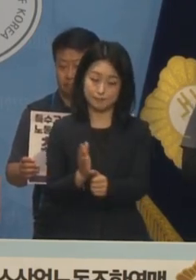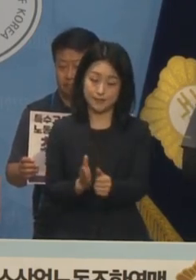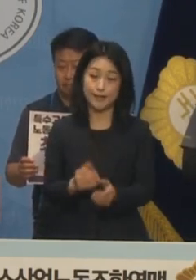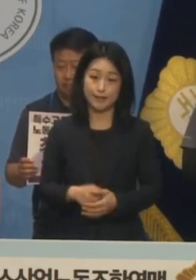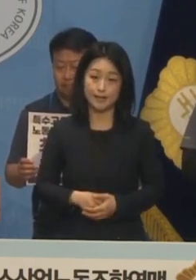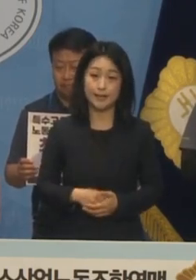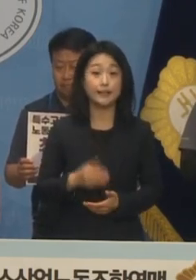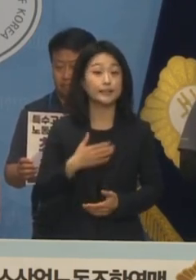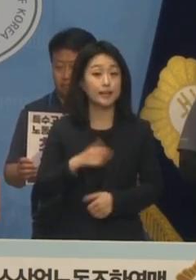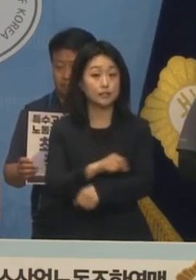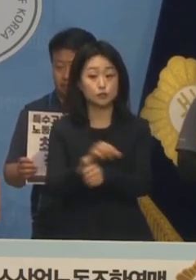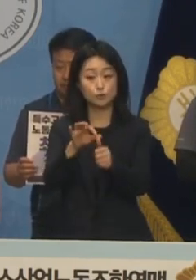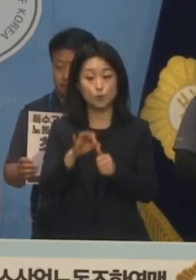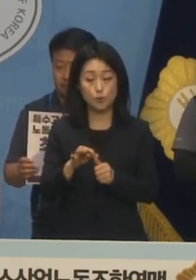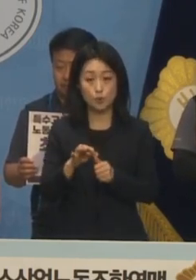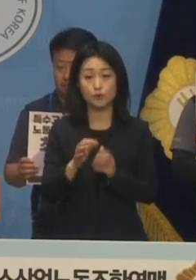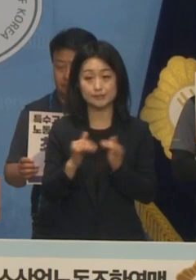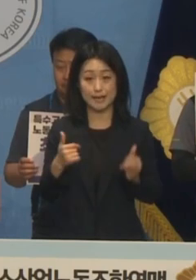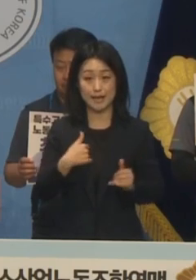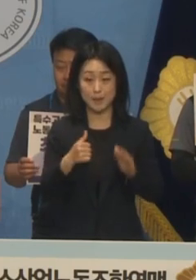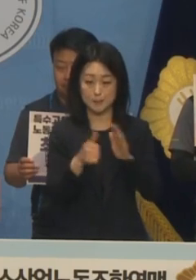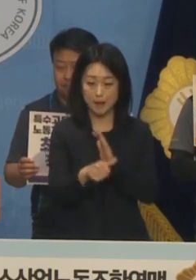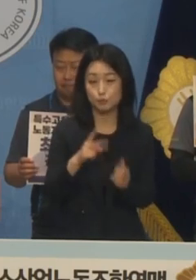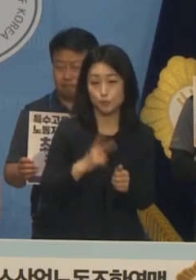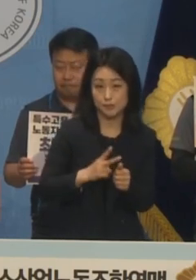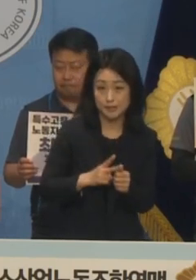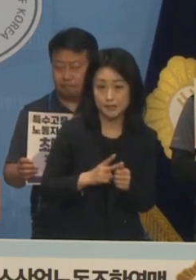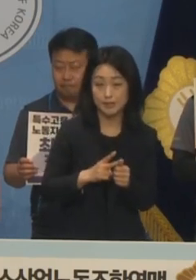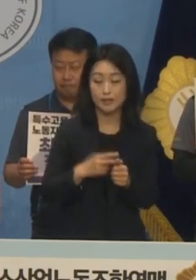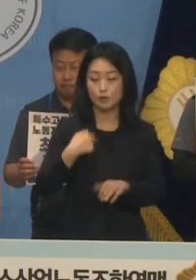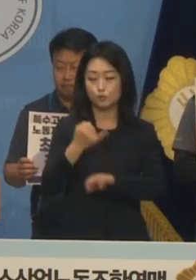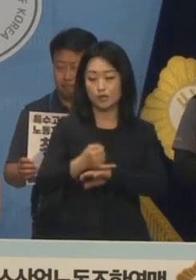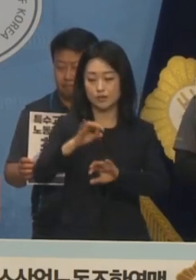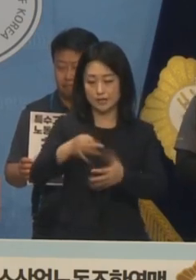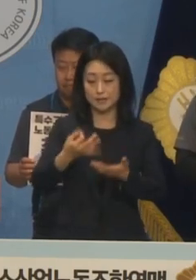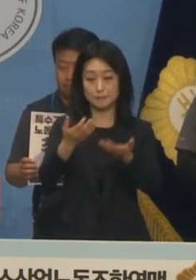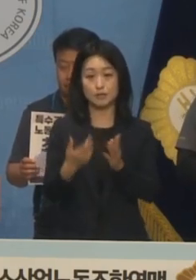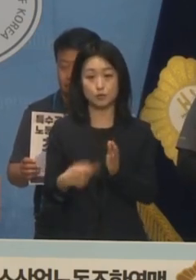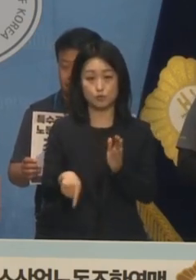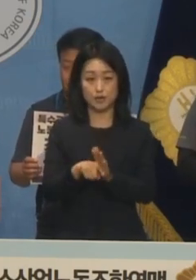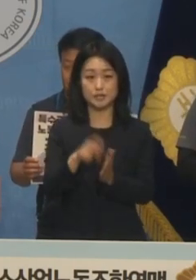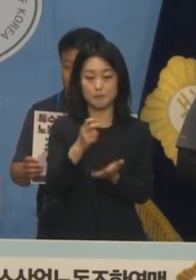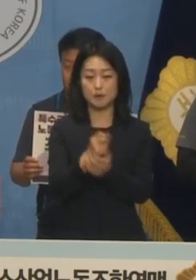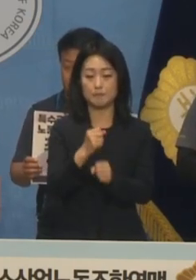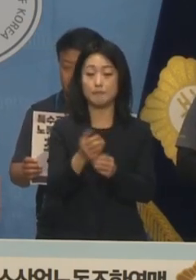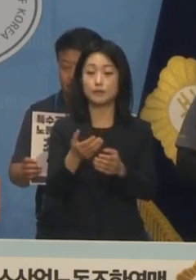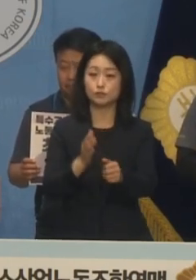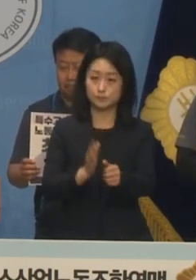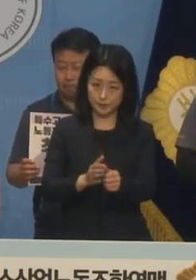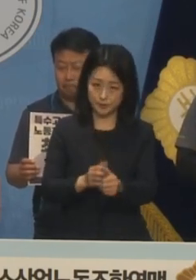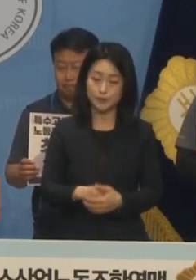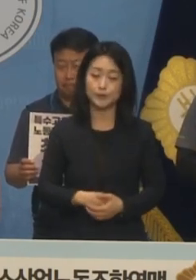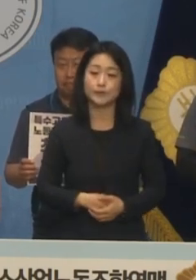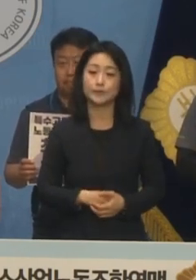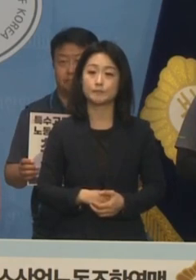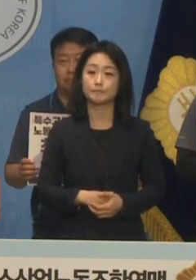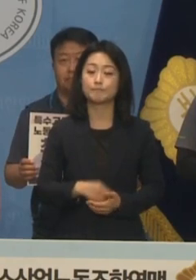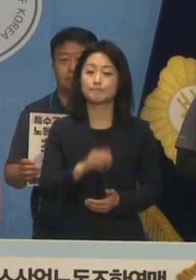보장하고 있는 인간의 존엄을 유지하기 위한 최소한의 임금조차 받지 못하고 있다는 사실을 알고 나니 마음이